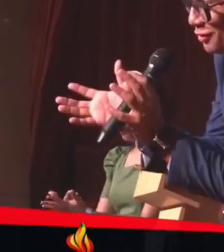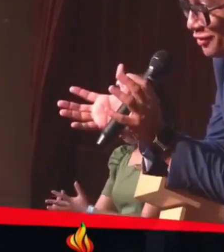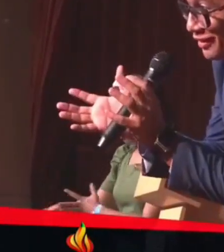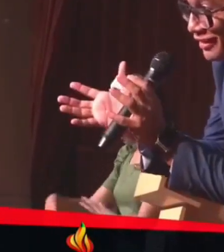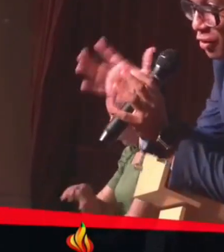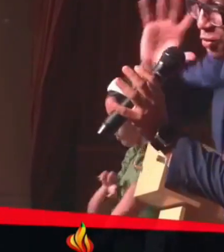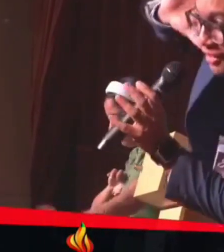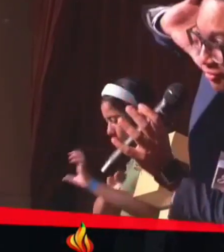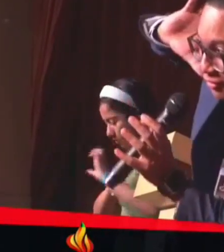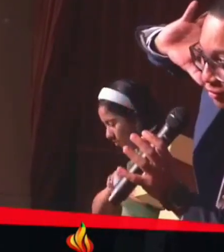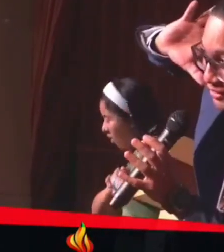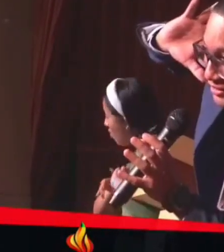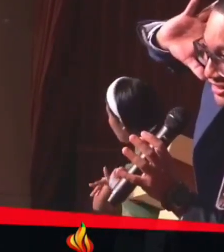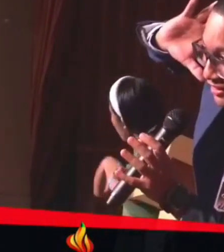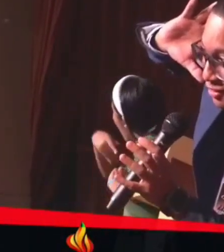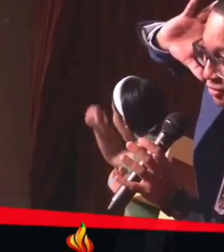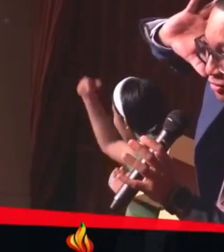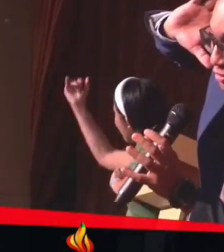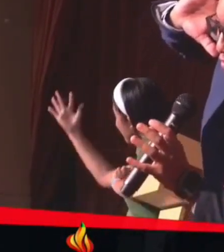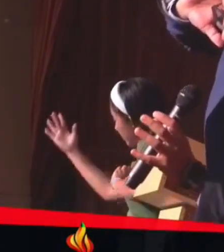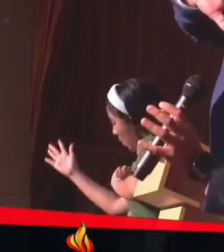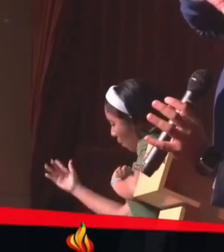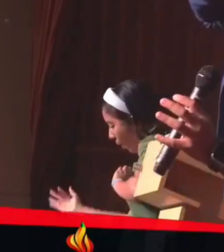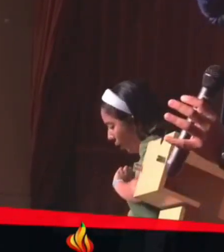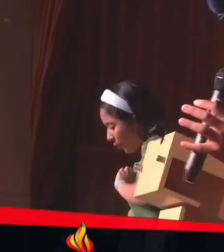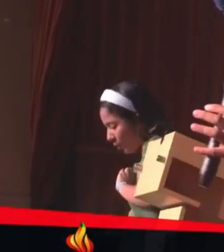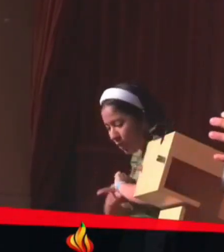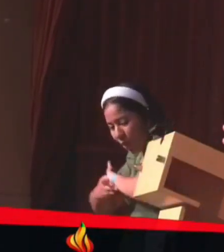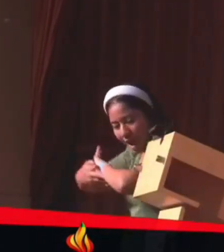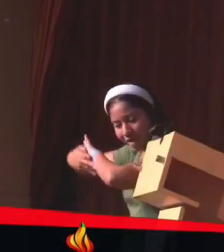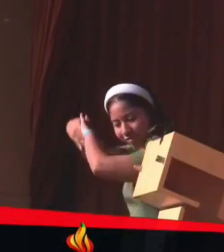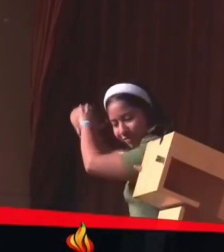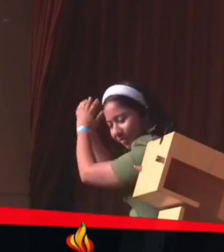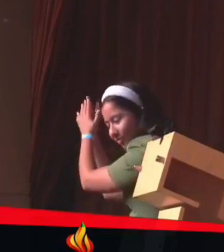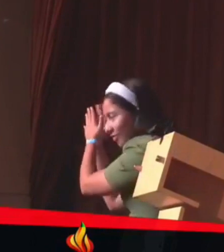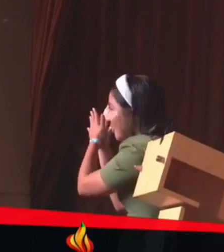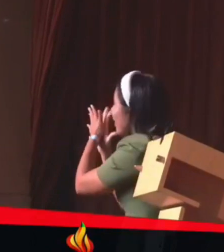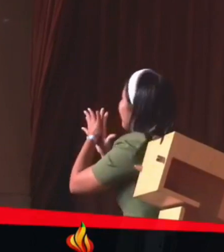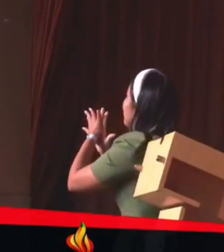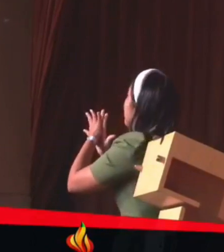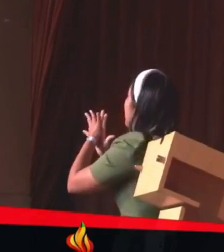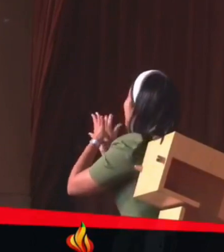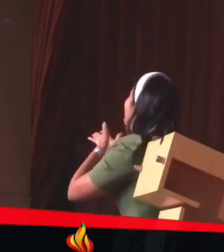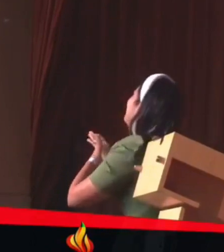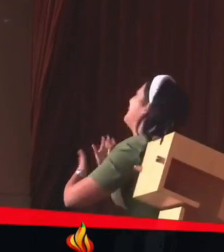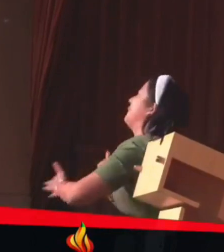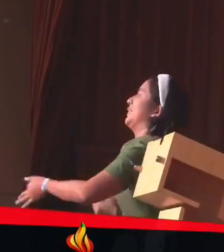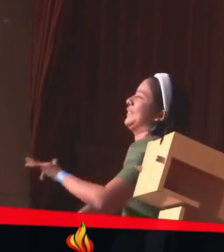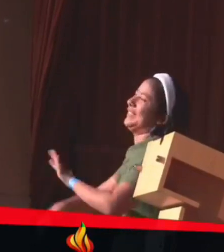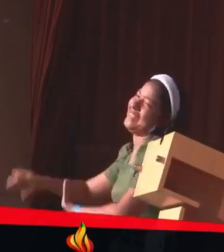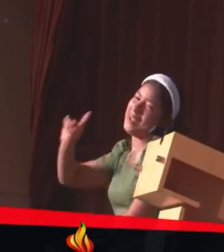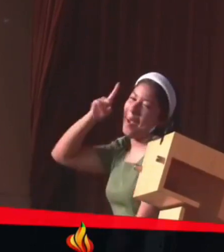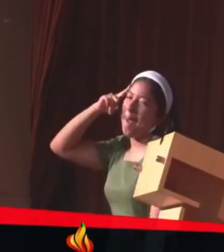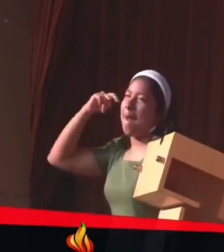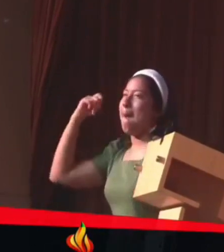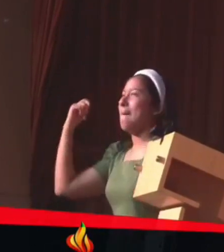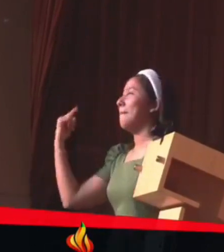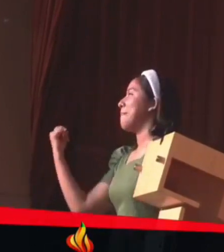corazón y escucha la frecuencia de Dios, tú no te imaginas lo que Dios te está...